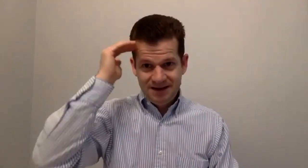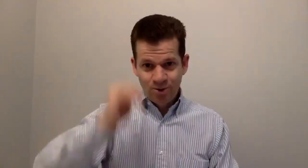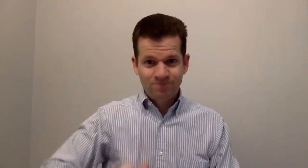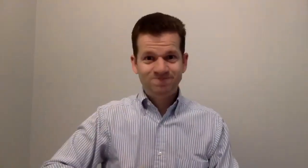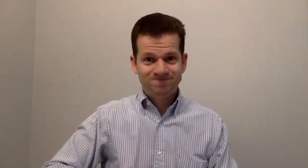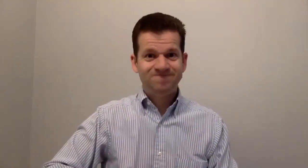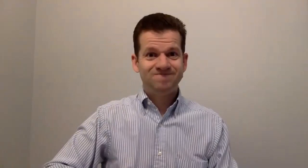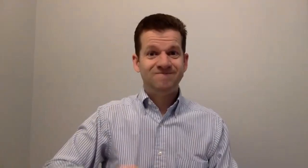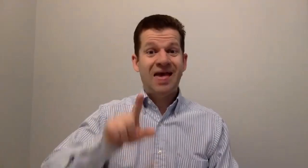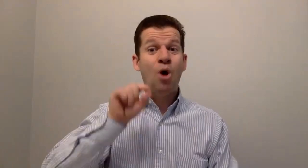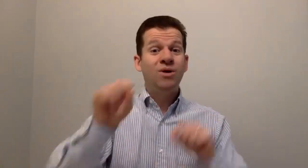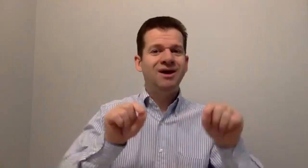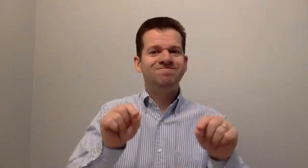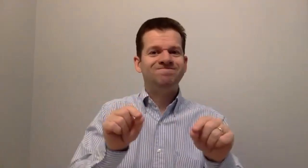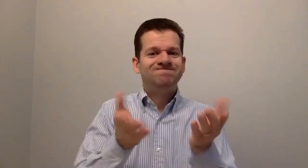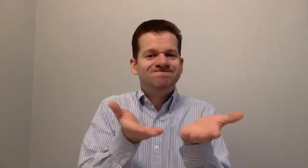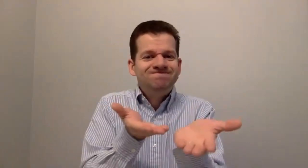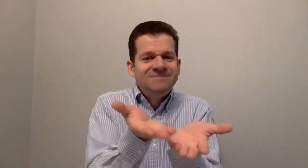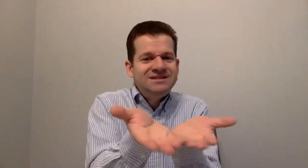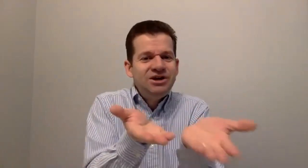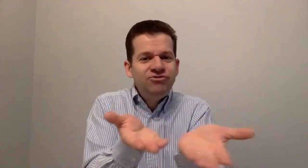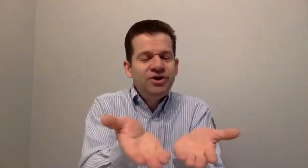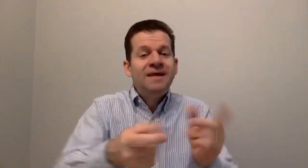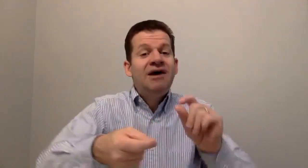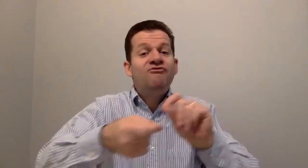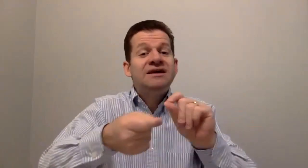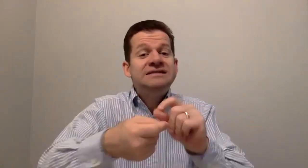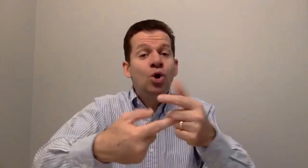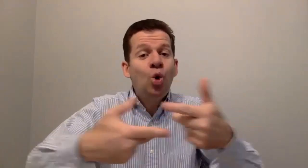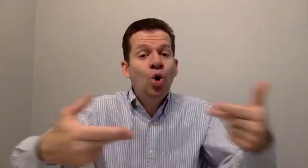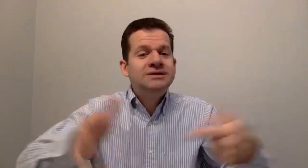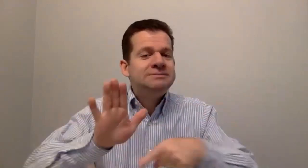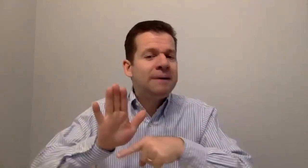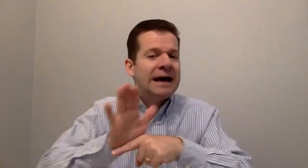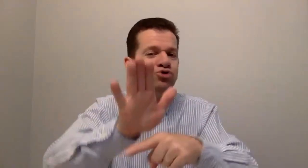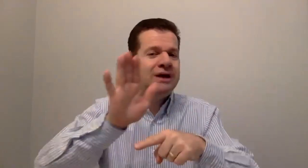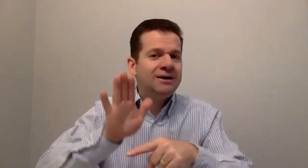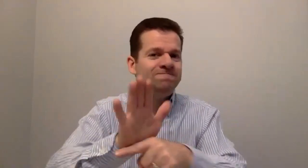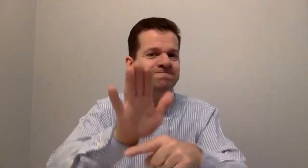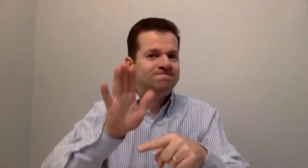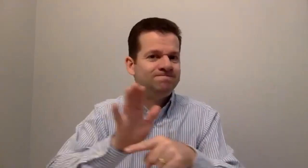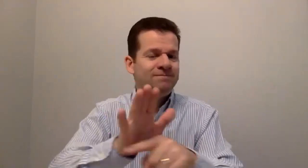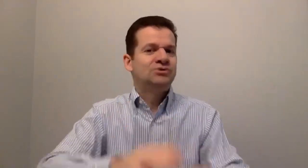Entendeu? É o quê? Servir, fazer coisas para ajudar, para